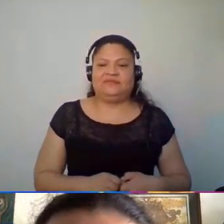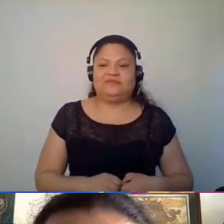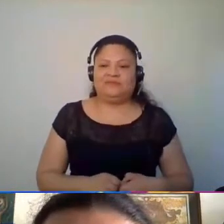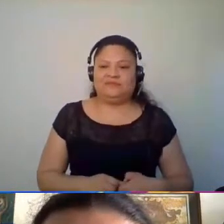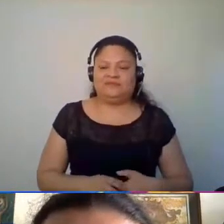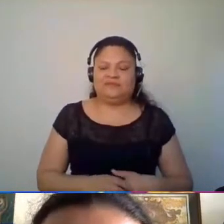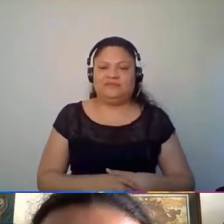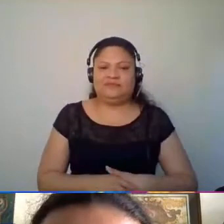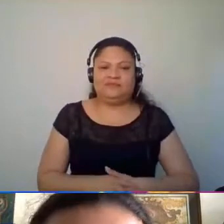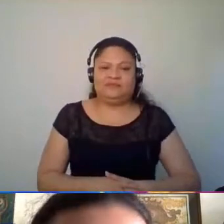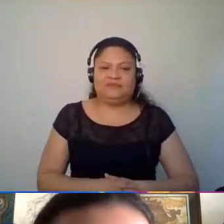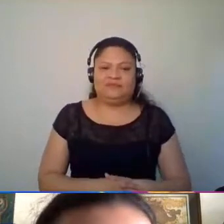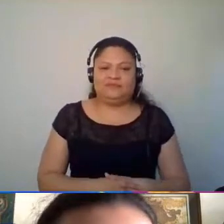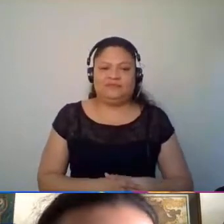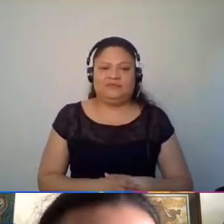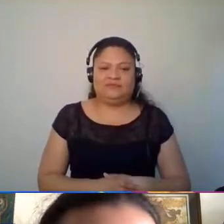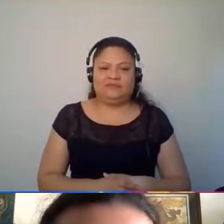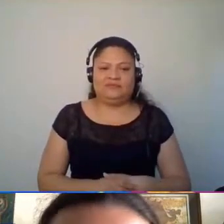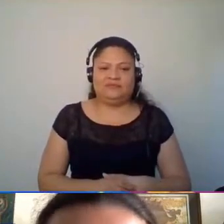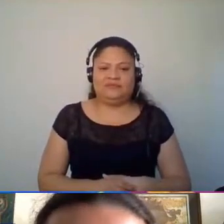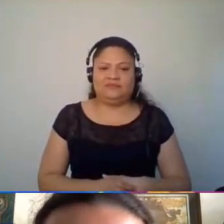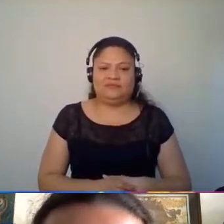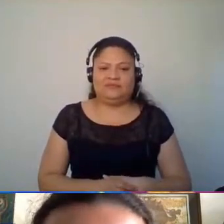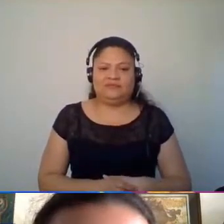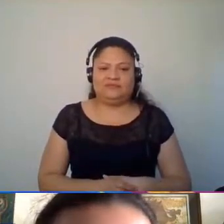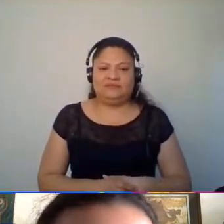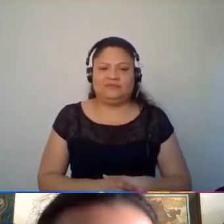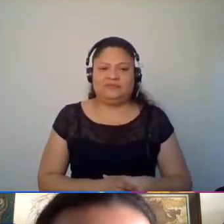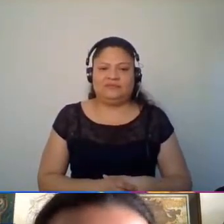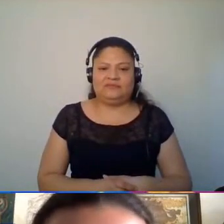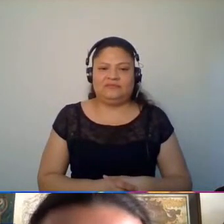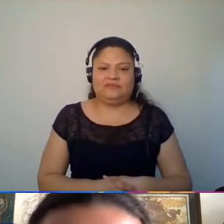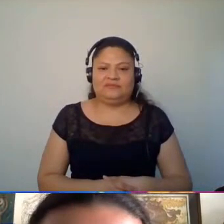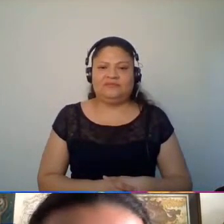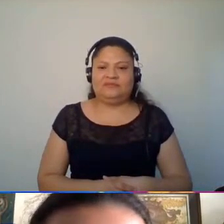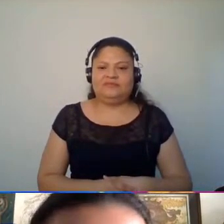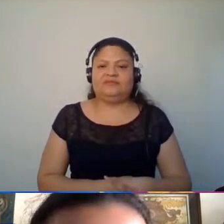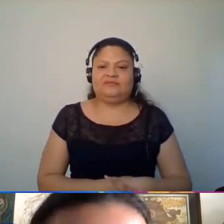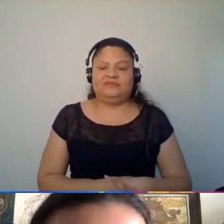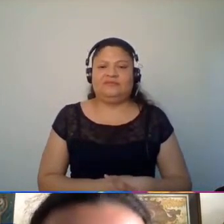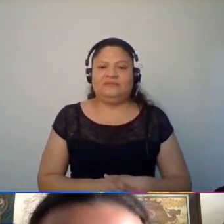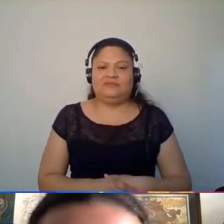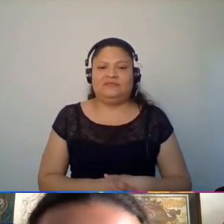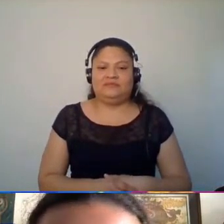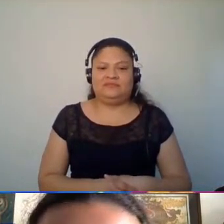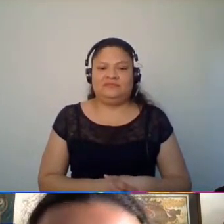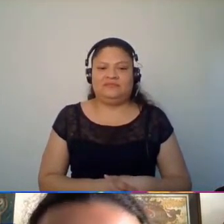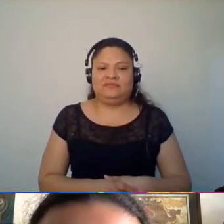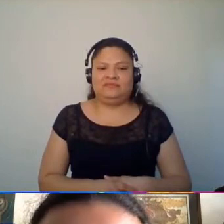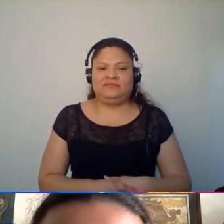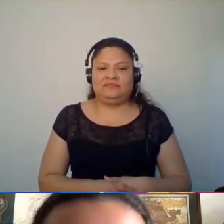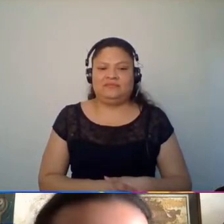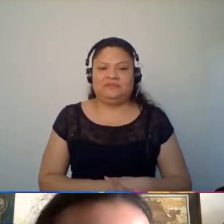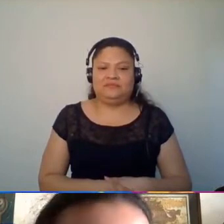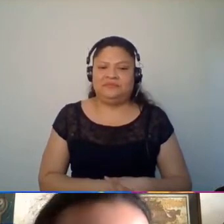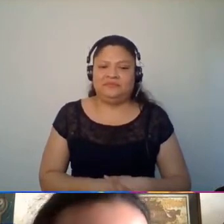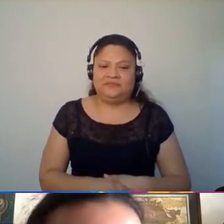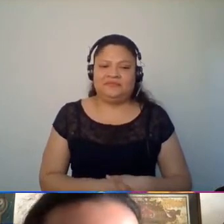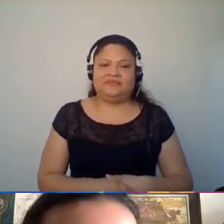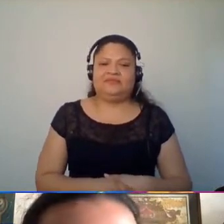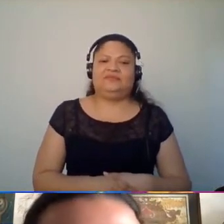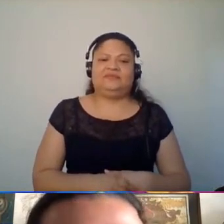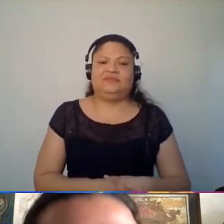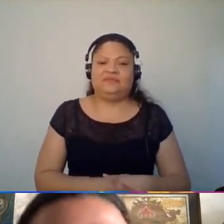Hay dos comentarios, ¿no? También de Jennifer y de Miri. Estos dos, están ellas dos, también están